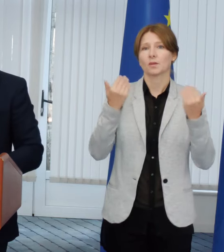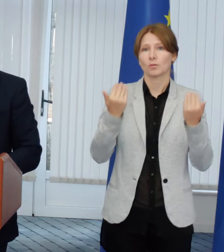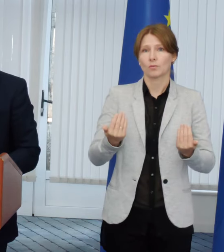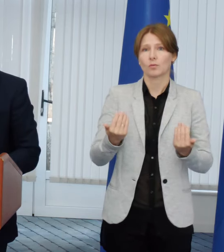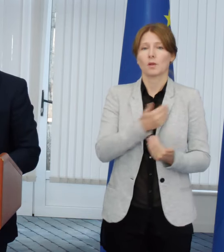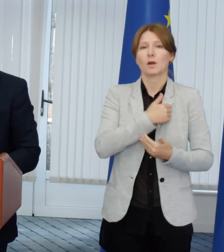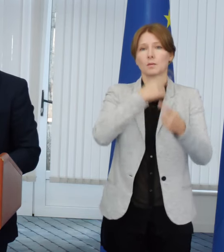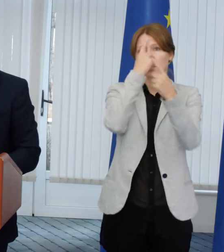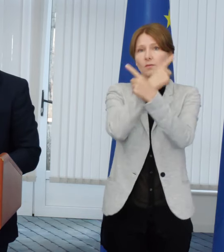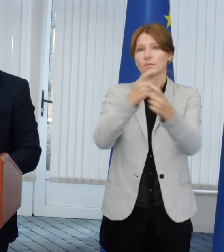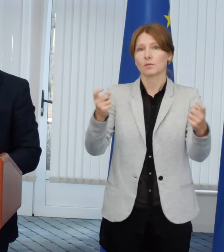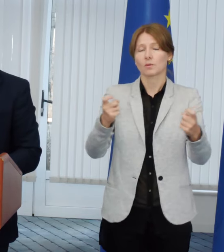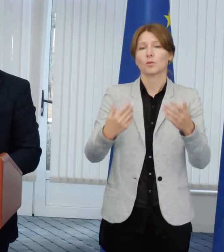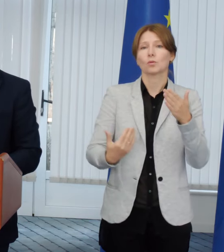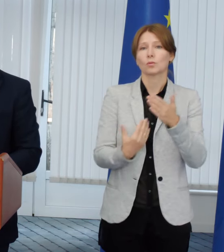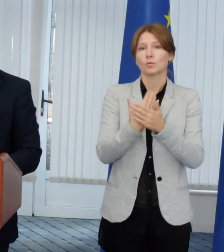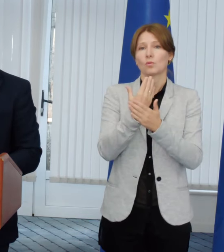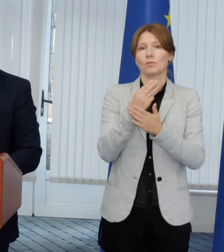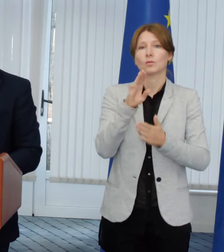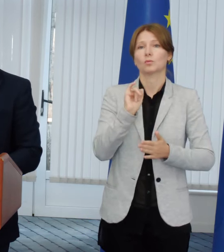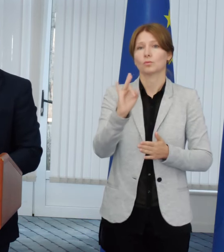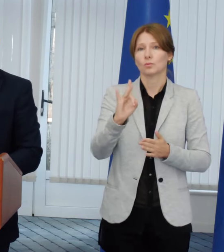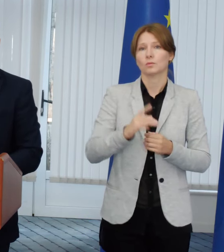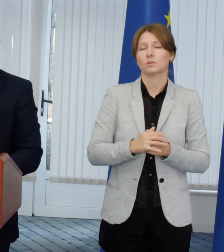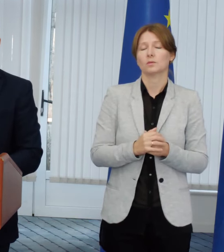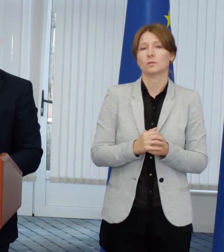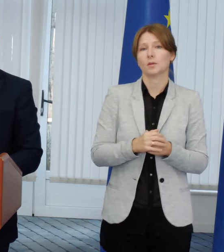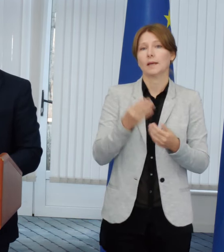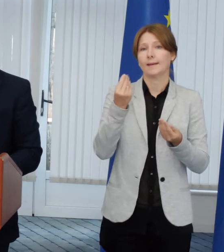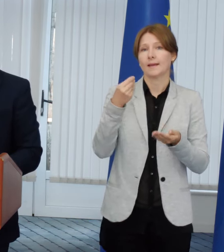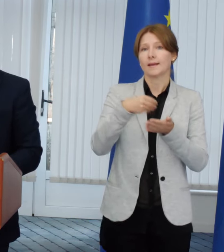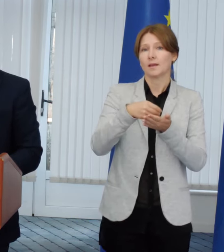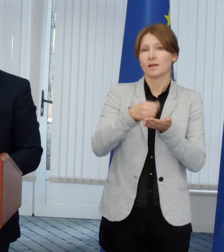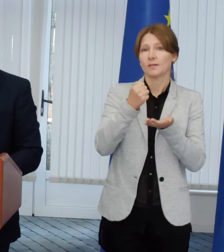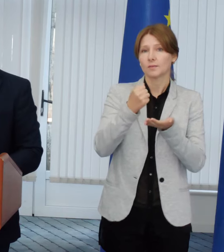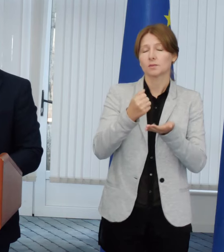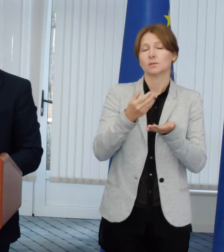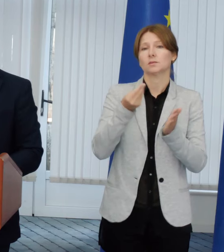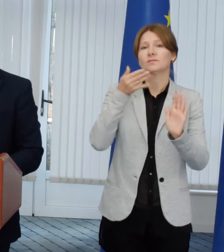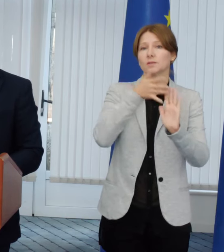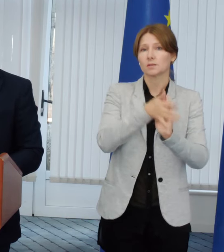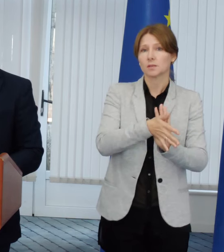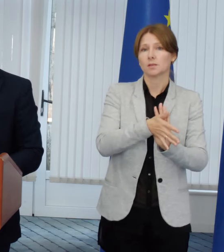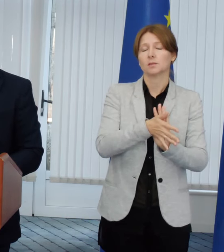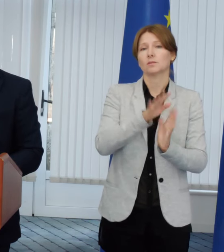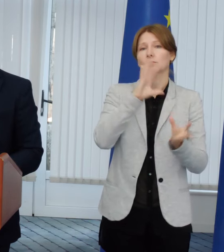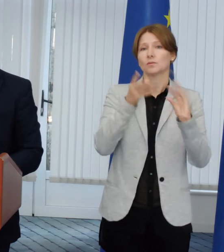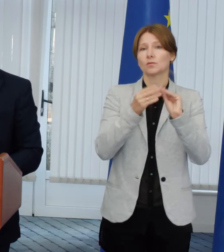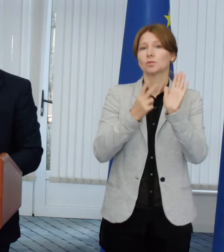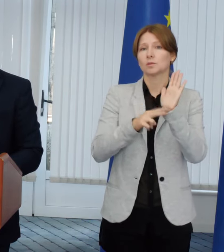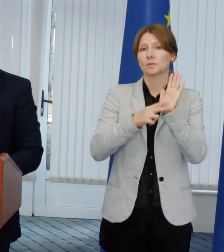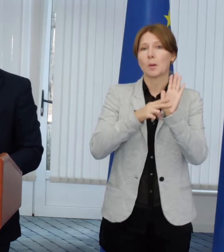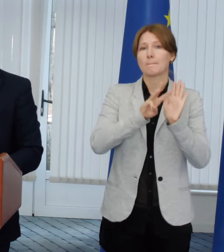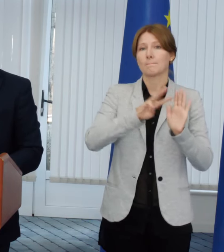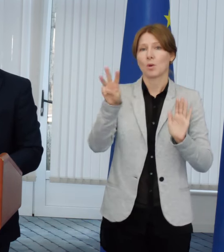vrem să informăm despre o nouă rundă de investiții în valoare de aproximativ 70 de milioane